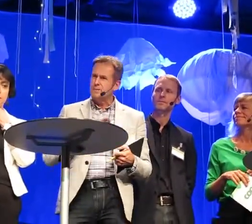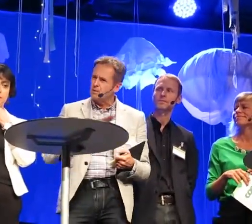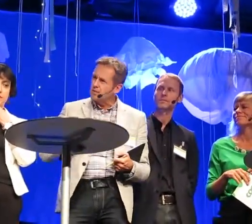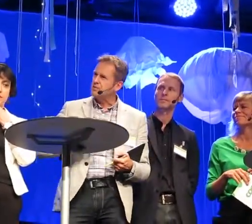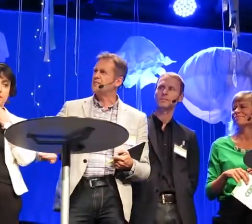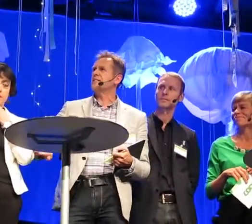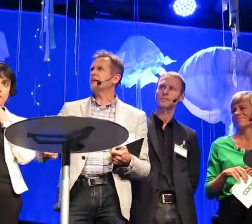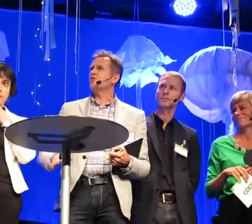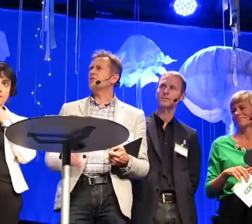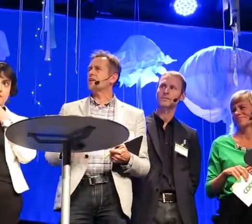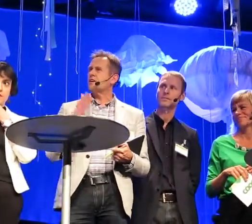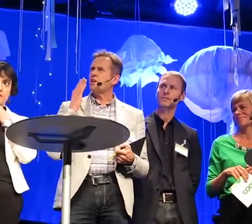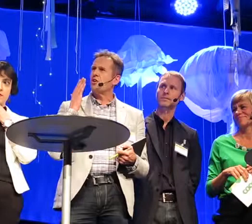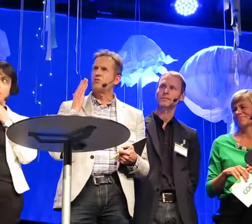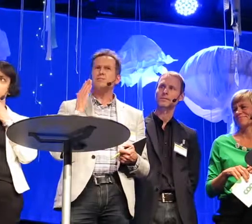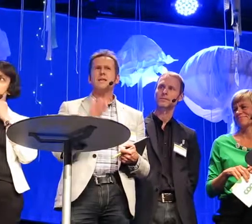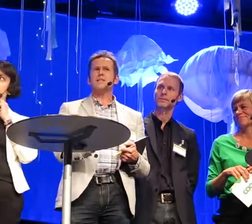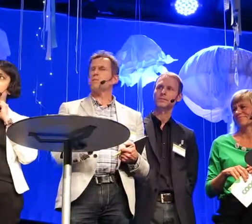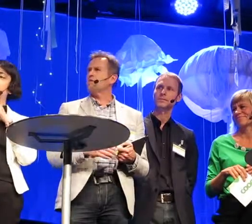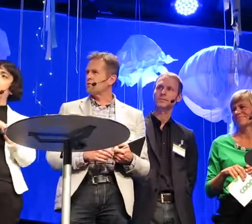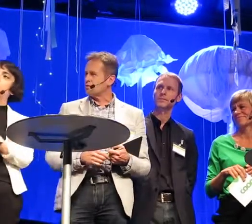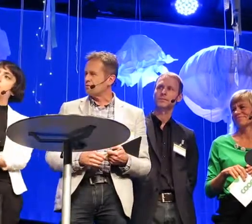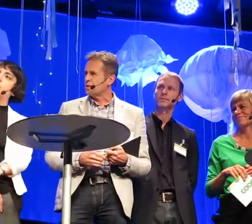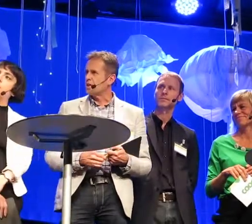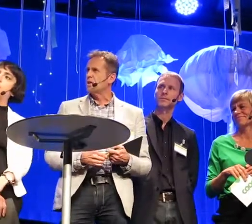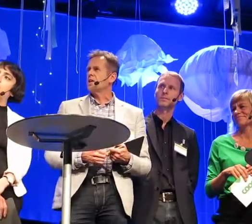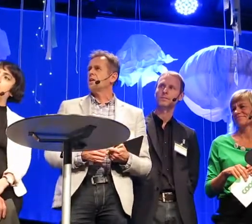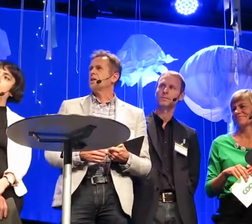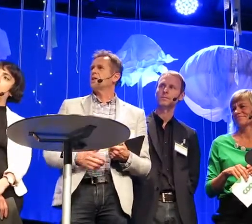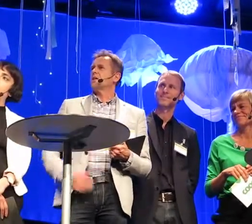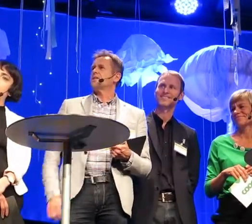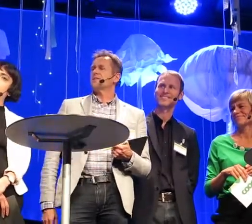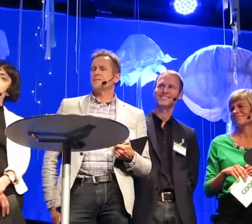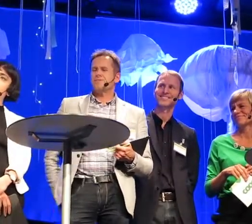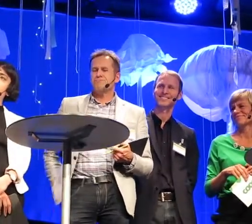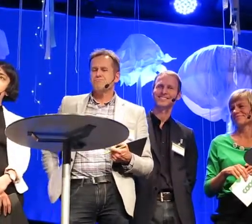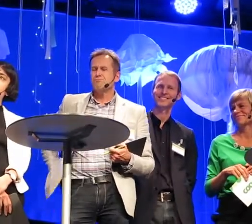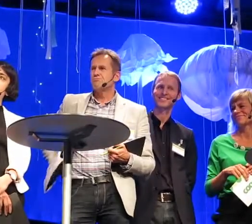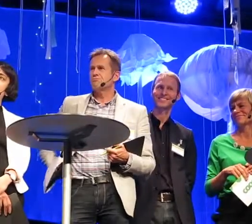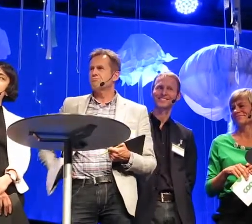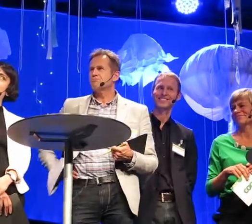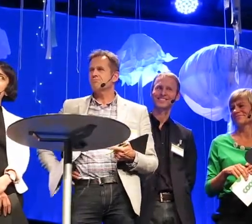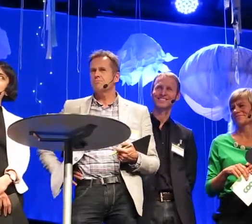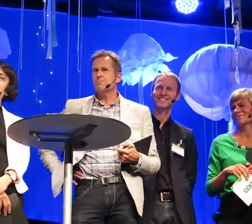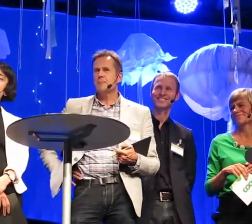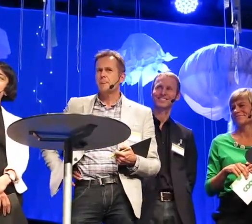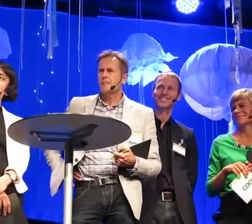lägga lite partipolitik åt sidan och försöka klara av de samhällsproblem vi står inför?